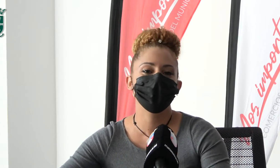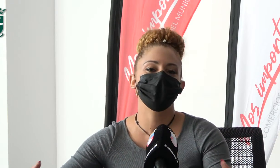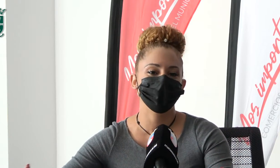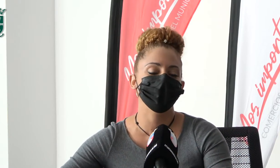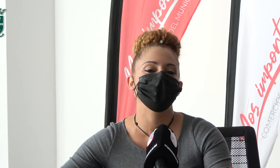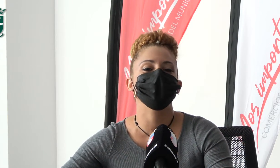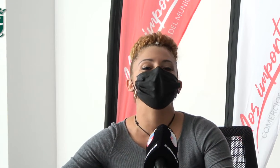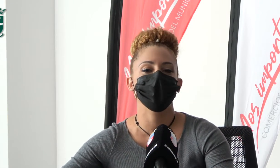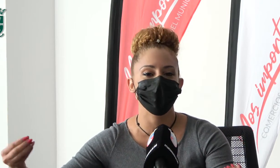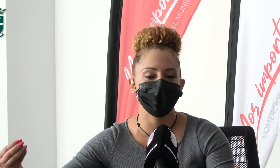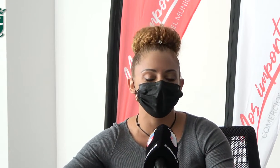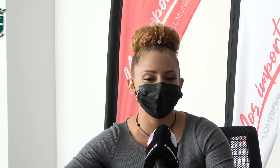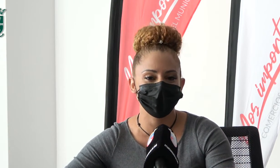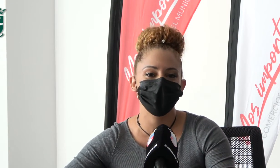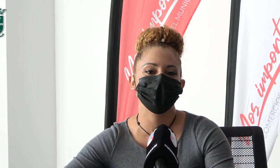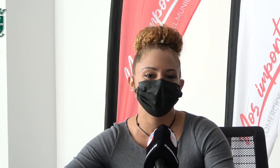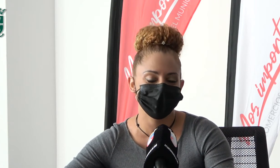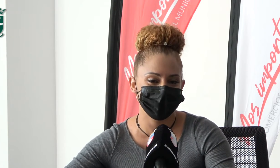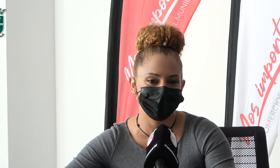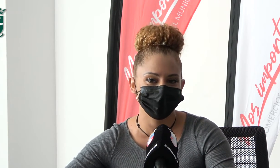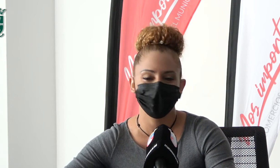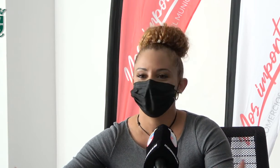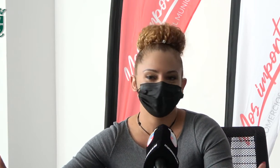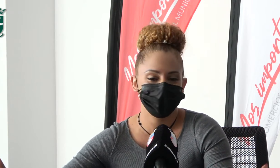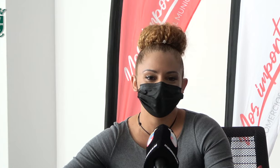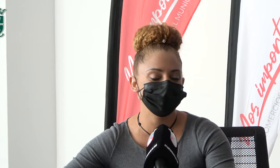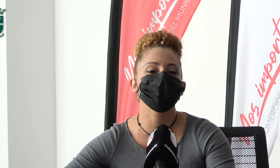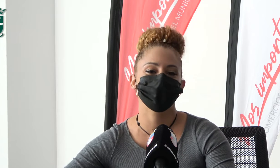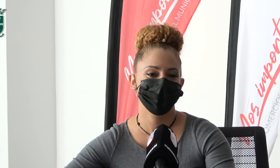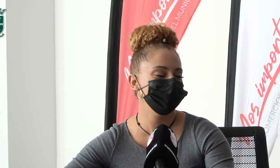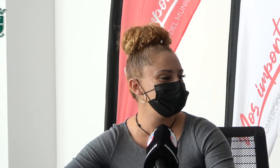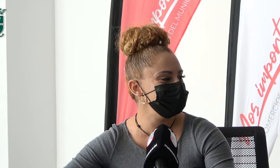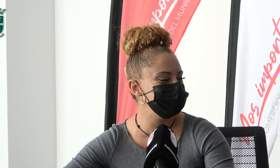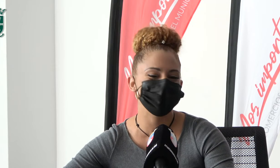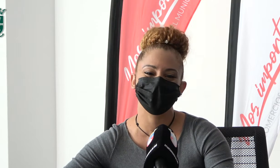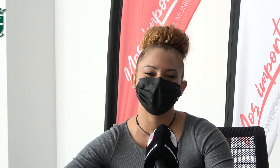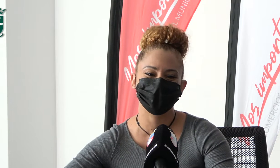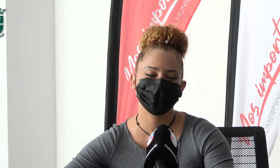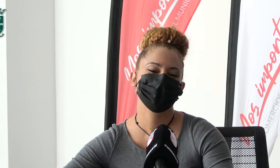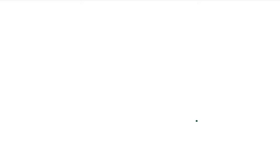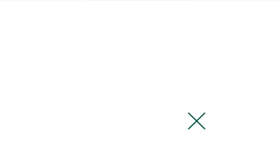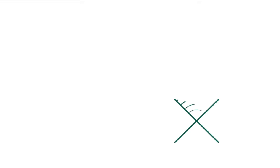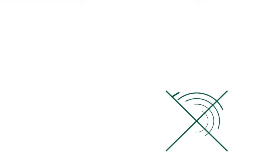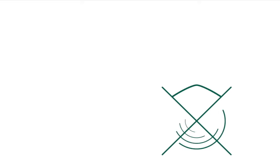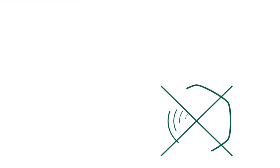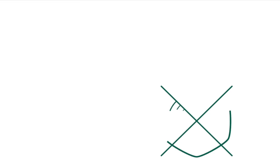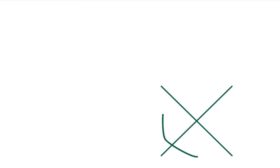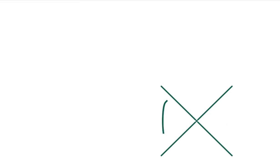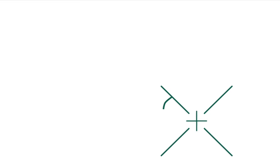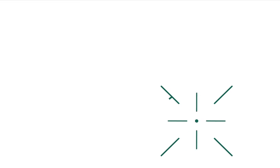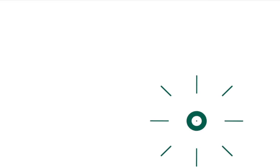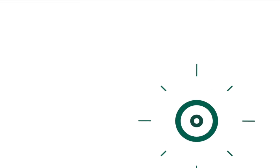en comunión con todo esto y ayudemos a que la economía siga adelante. Así que, sin más, apoyemos al comercio de TIA.